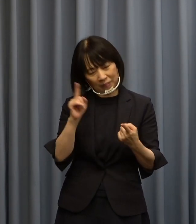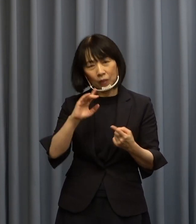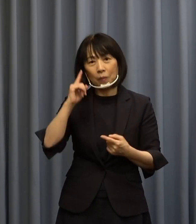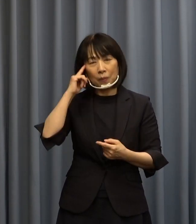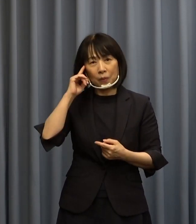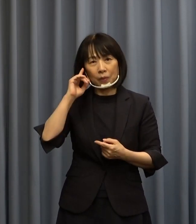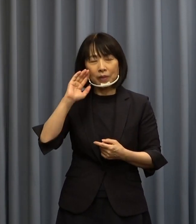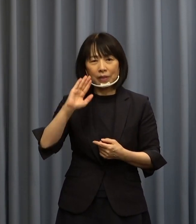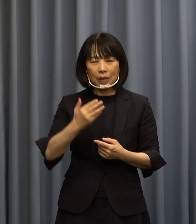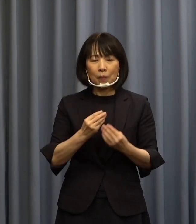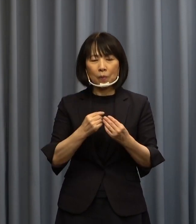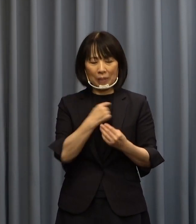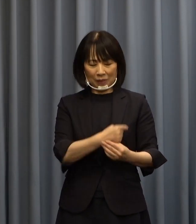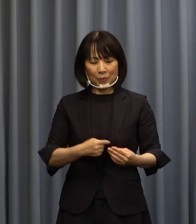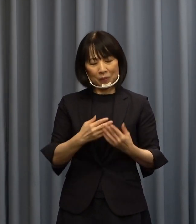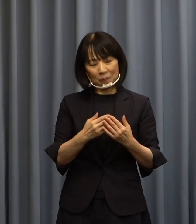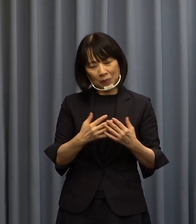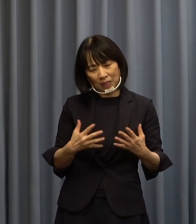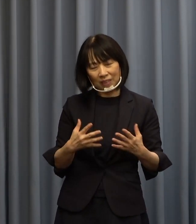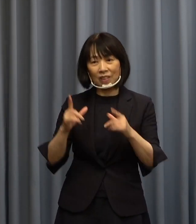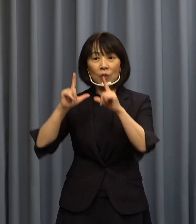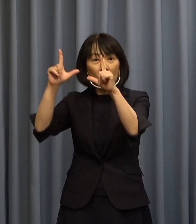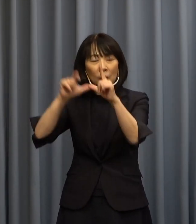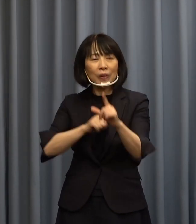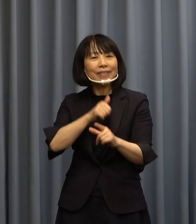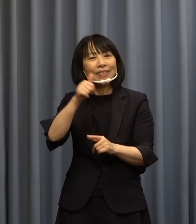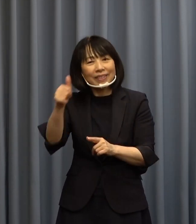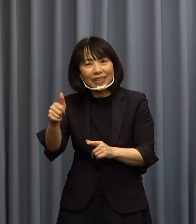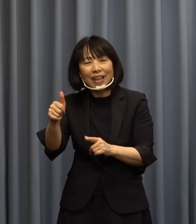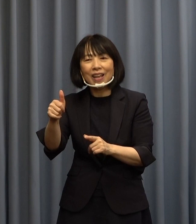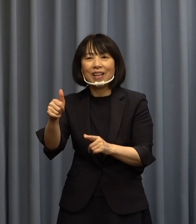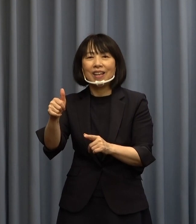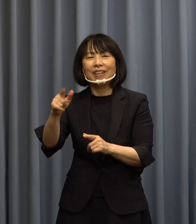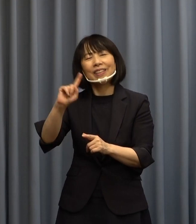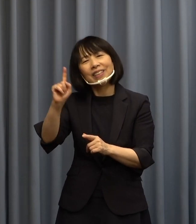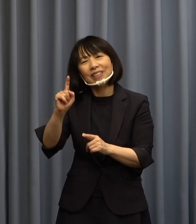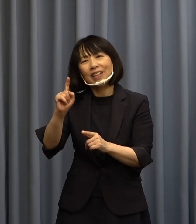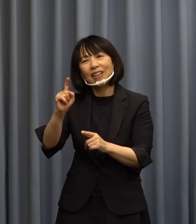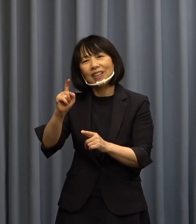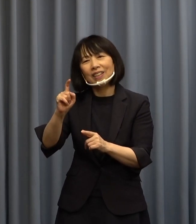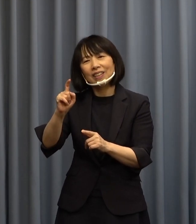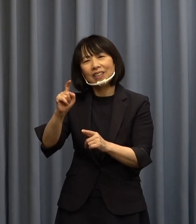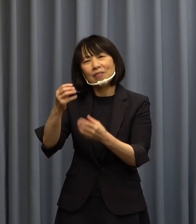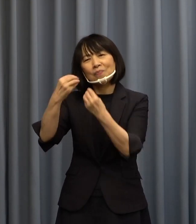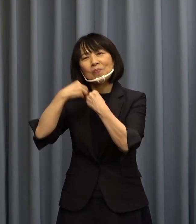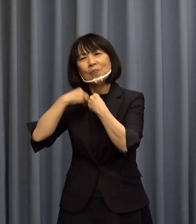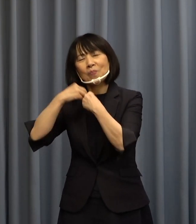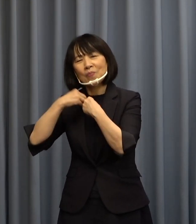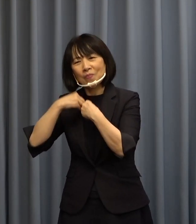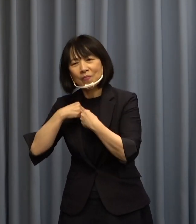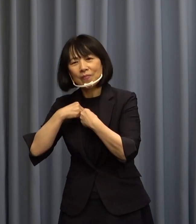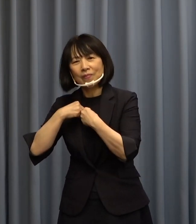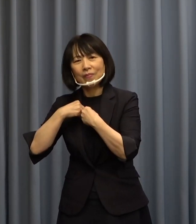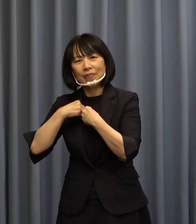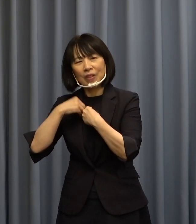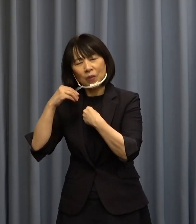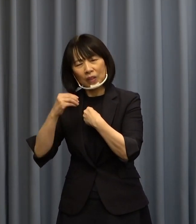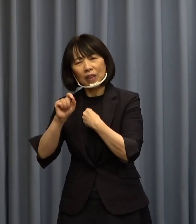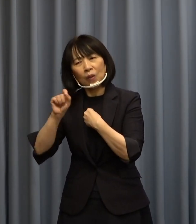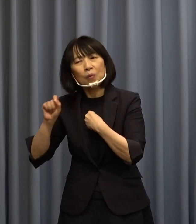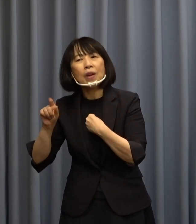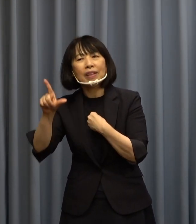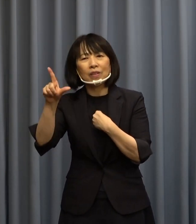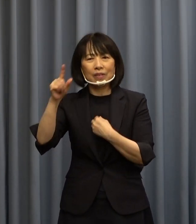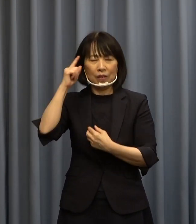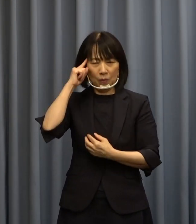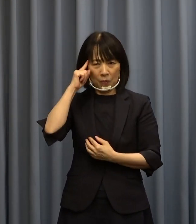しやっぱり東京で感染をするような機会が制限される度合いが緩まっているのではないかというふうに思っ